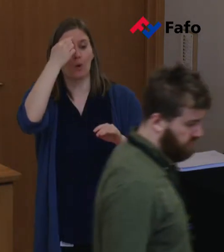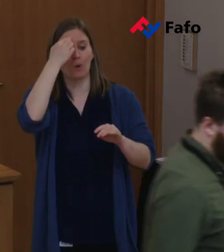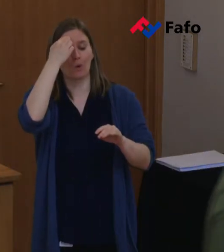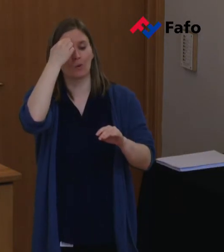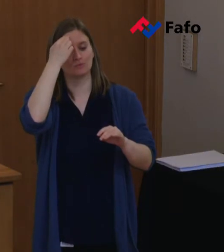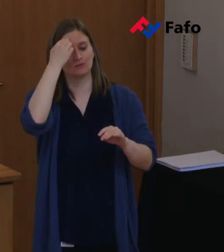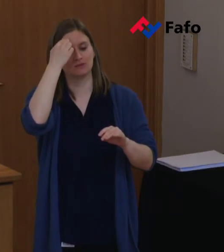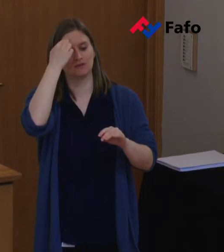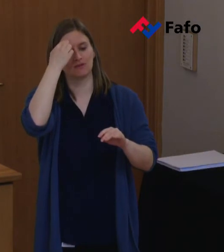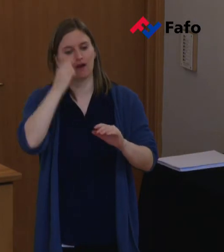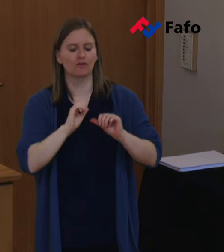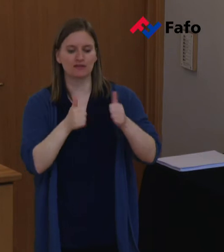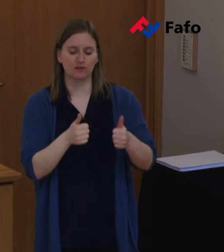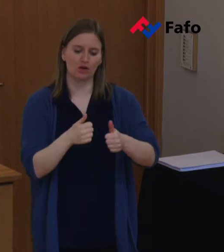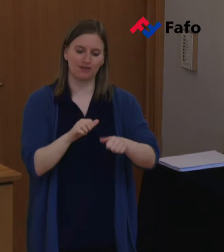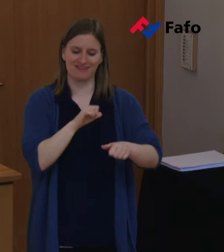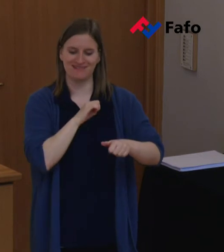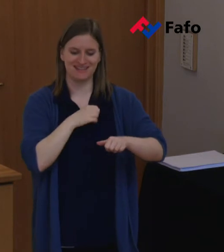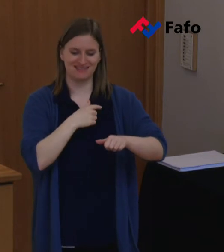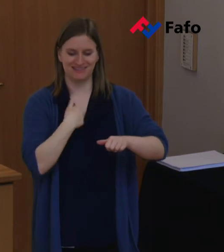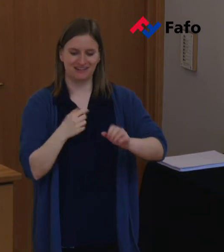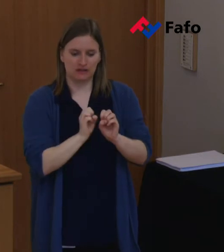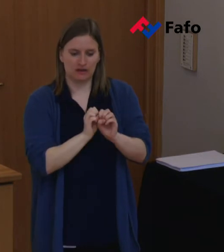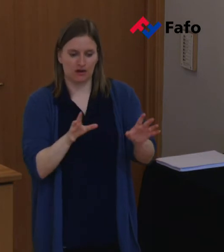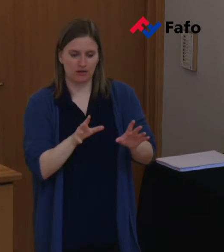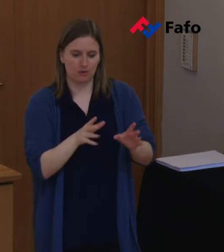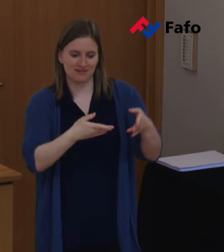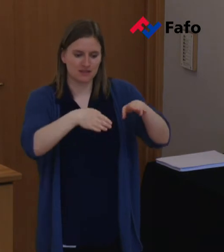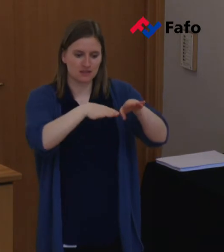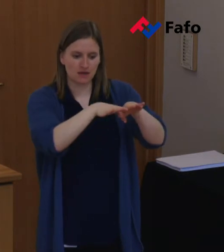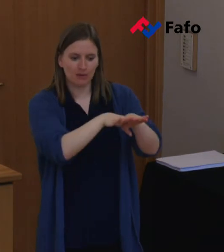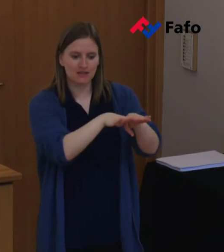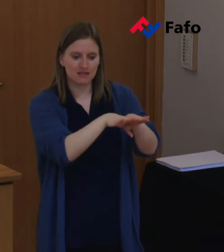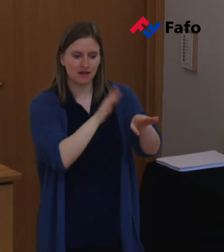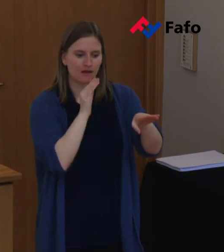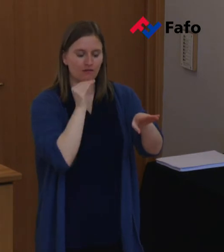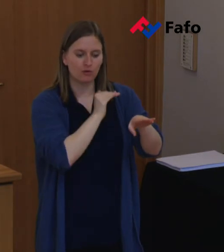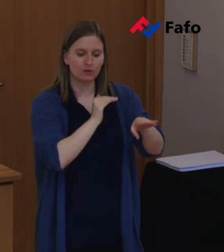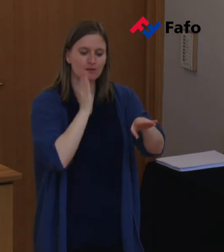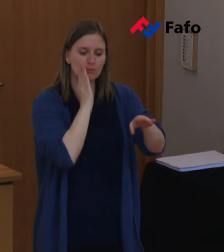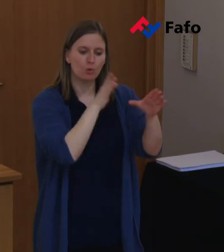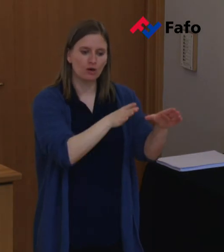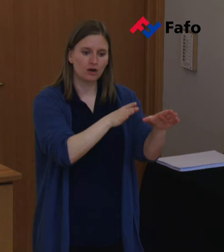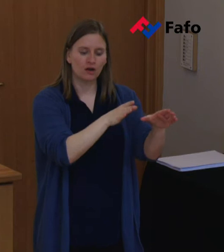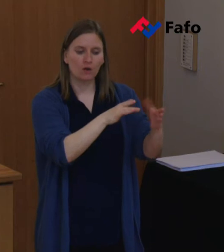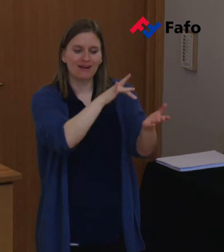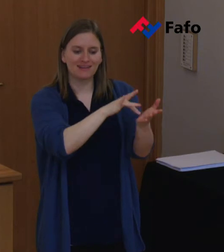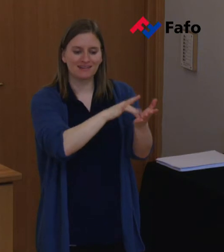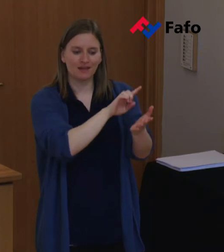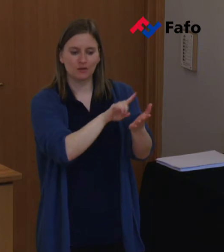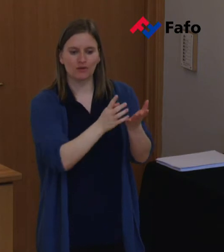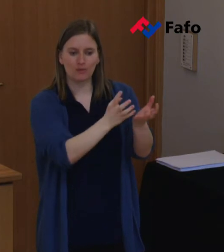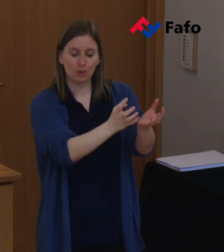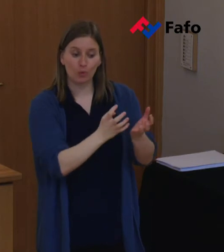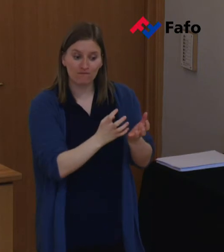at klarer vi å stabilisere folk i en bolig, være til stede når det er behov for det,